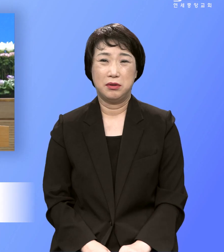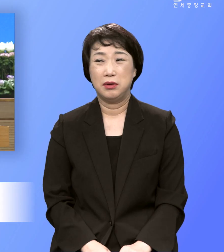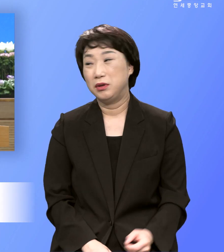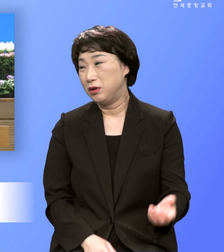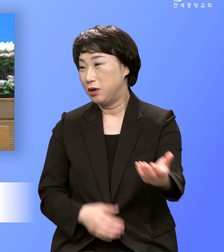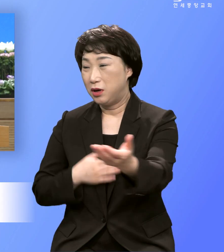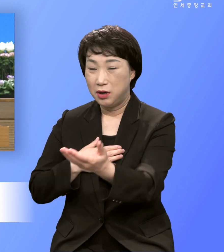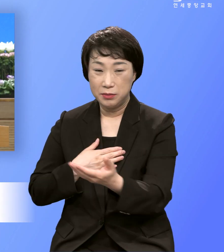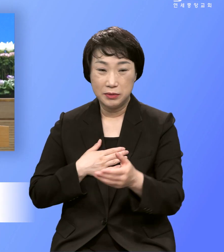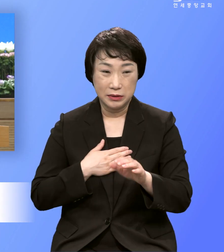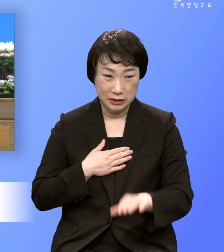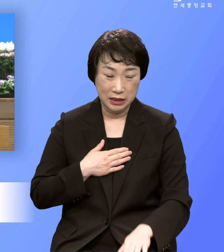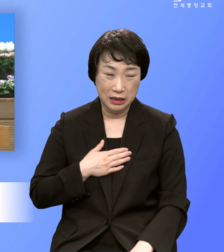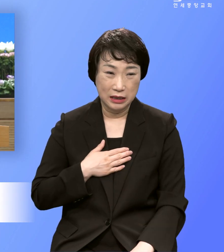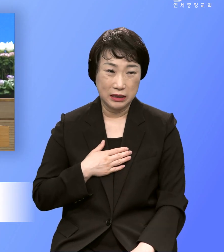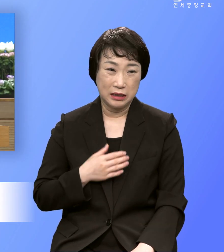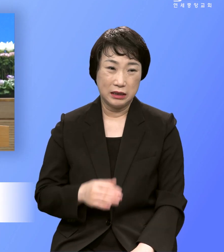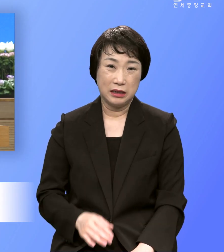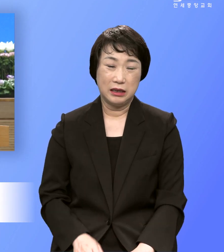여기서